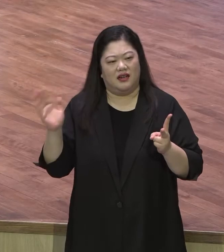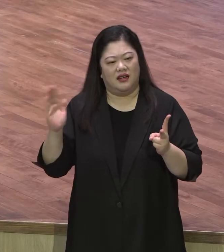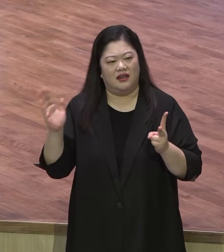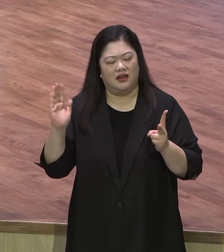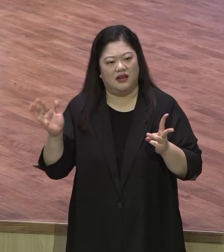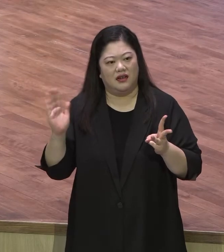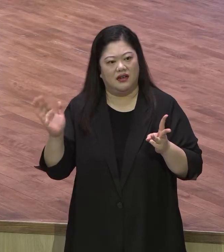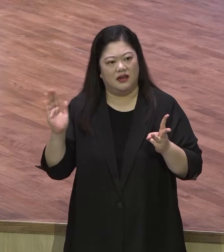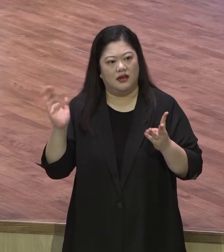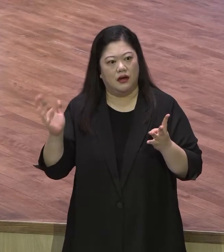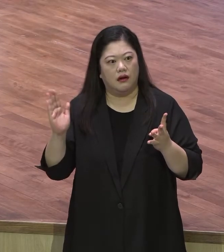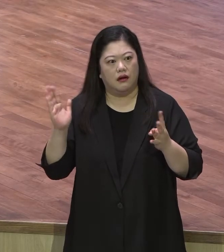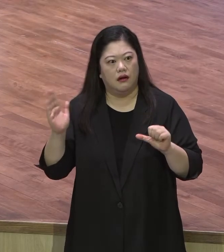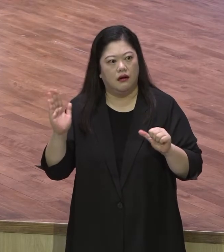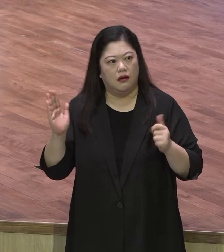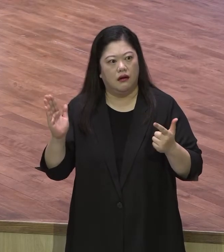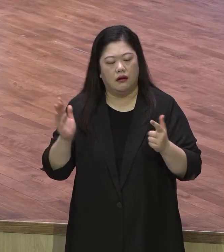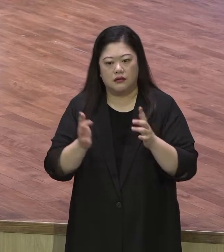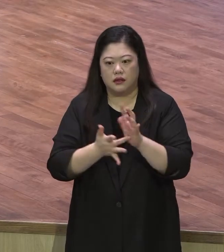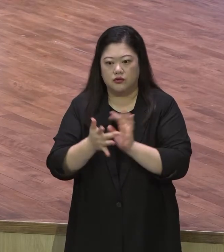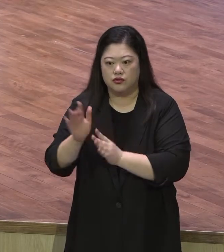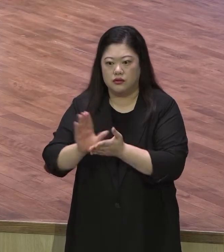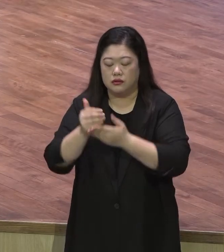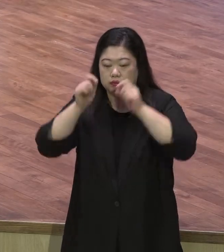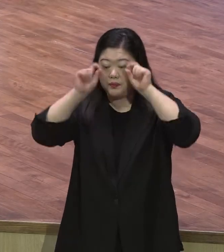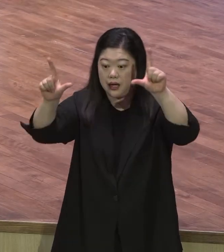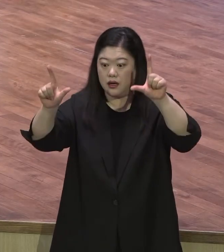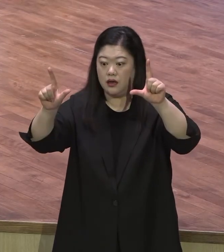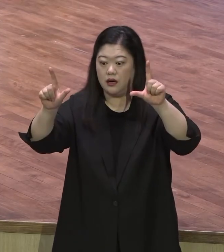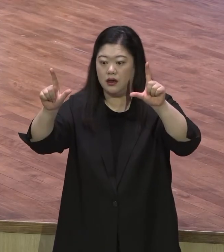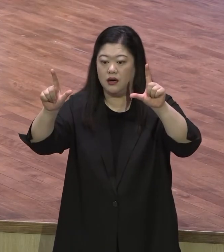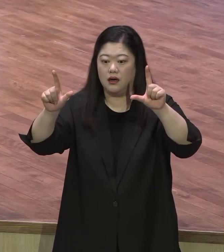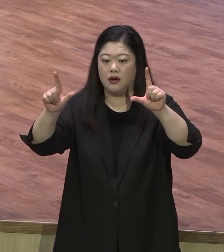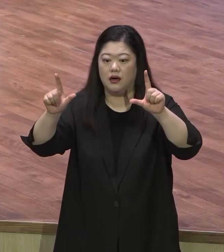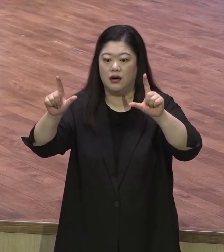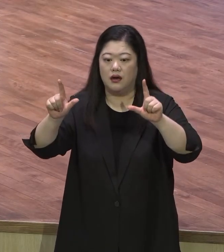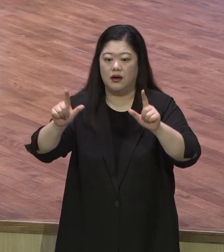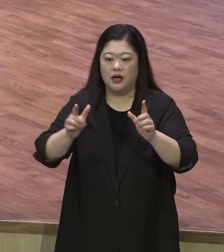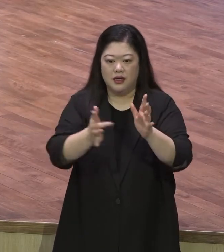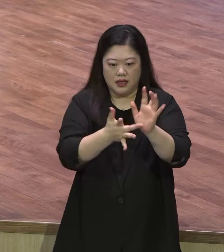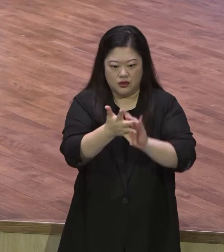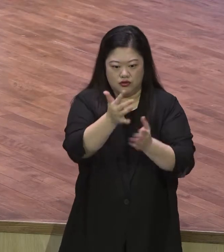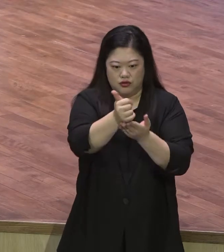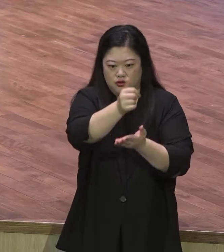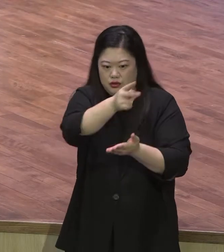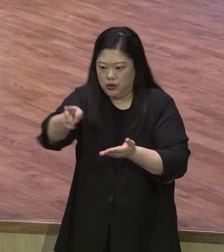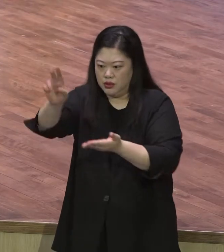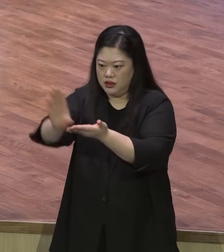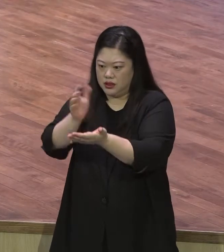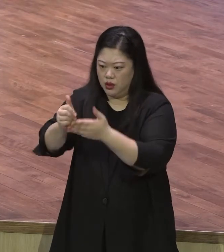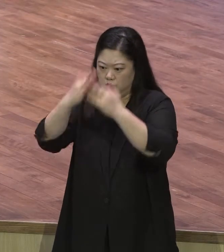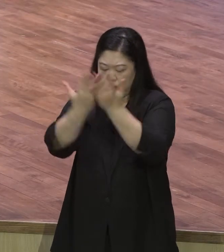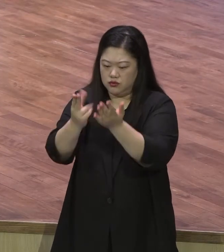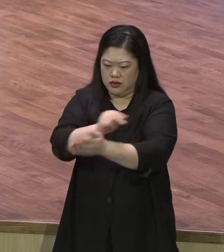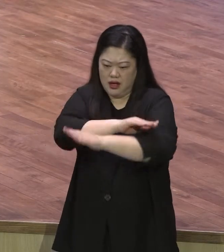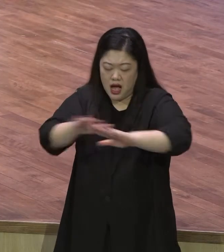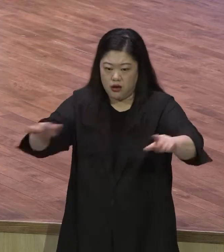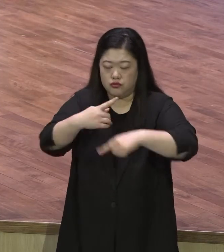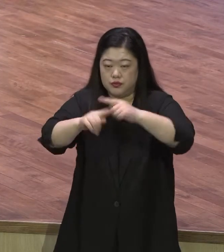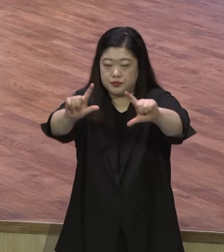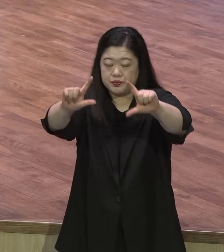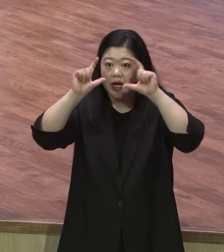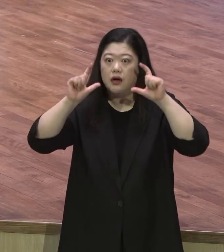크리스도로 인생 모든 문제를 해결하시다. 다 이루었다. 타들면서 타이하고 딱 때리는 순간에 아